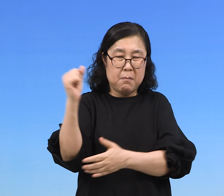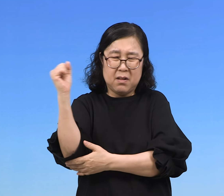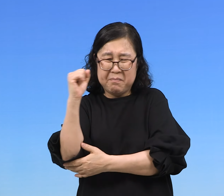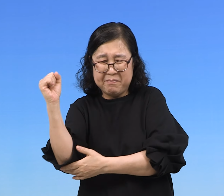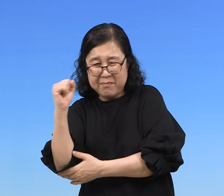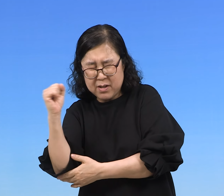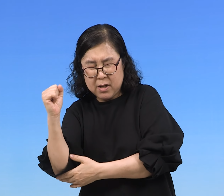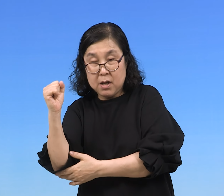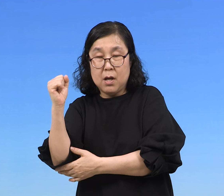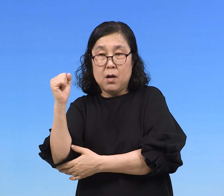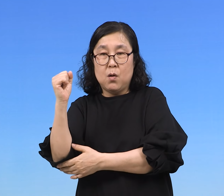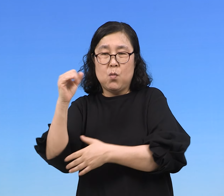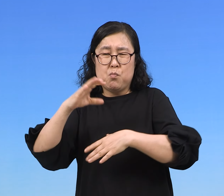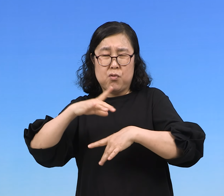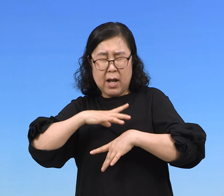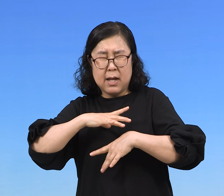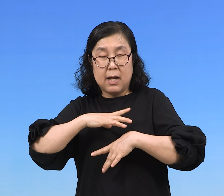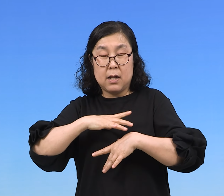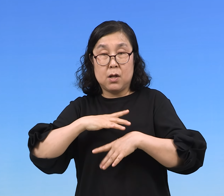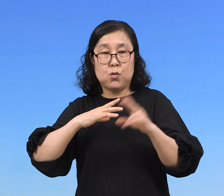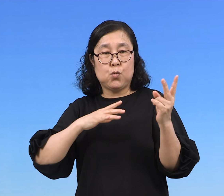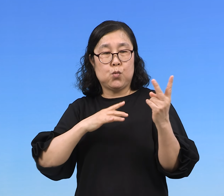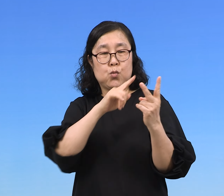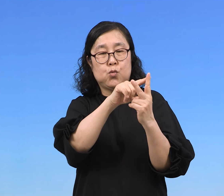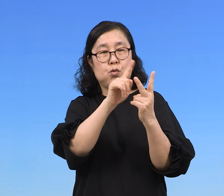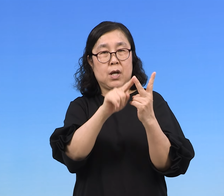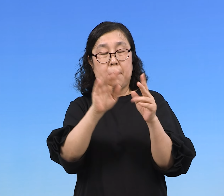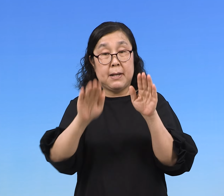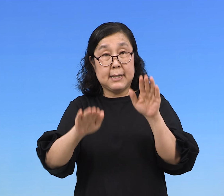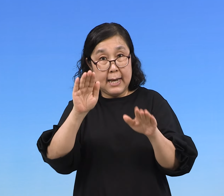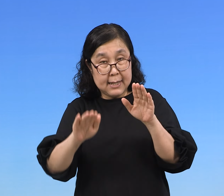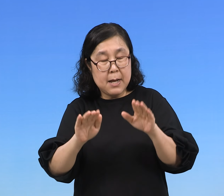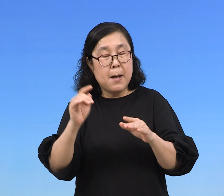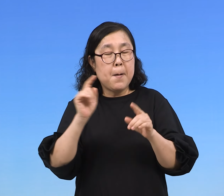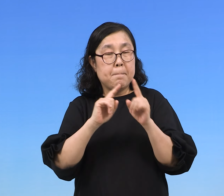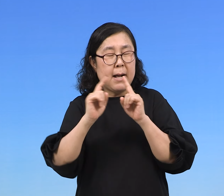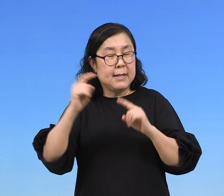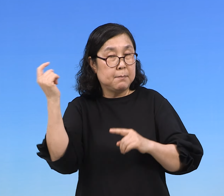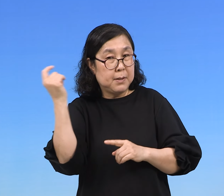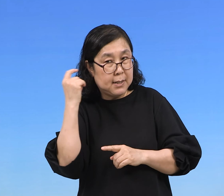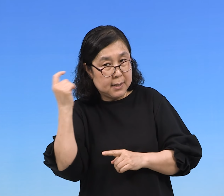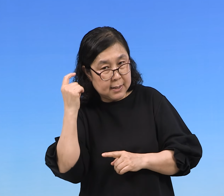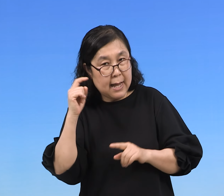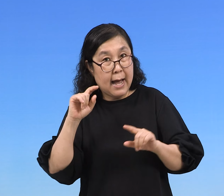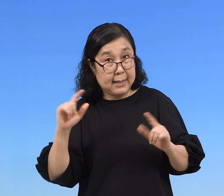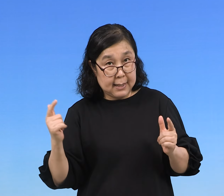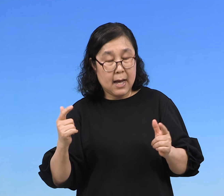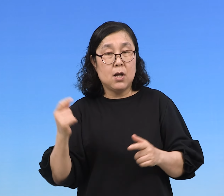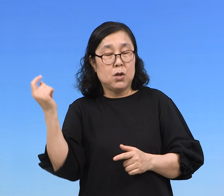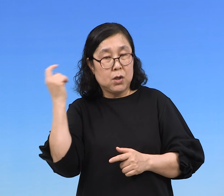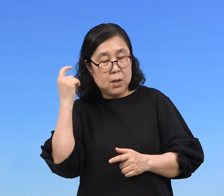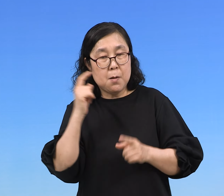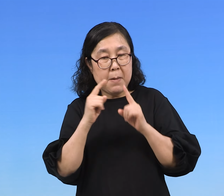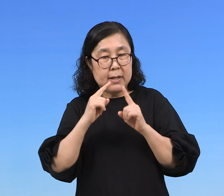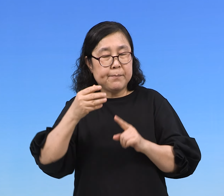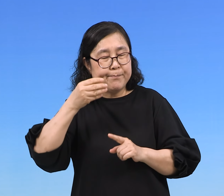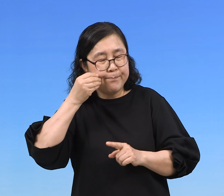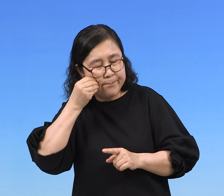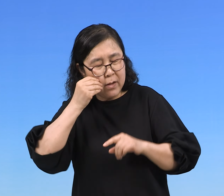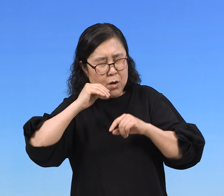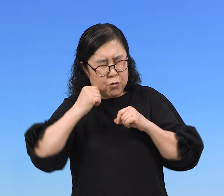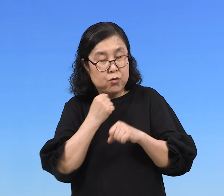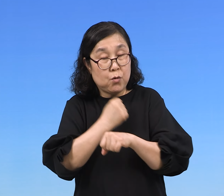흔들흔들거리며 불안해 떠는 그 중심은요, 말씀이 들려지느냐 그렇지 않느냐, 들려진 말씀이 내가 순종하며 나가느냐 그렇지